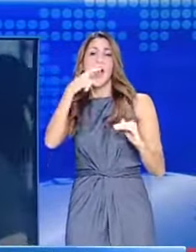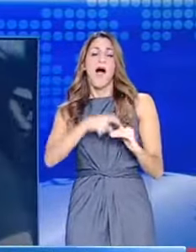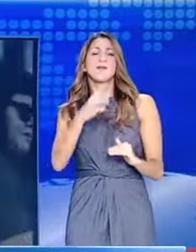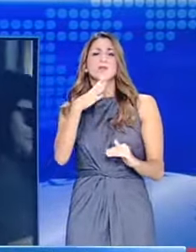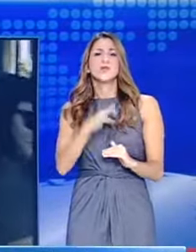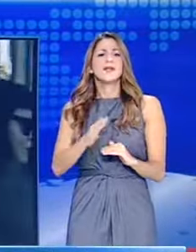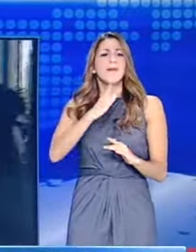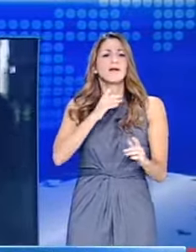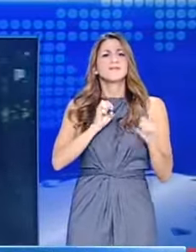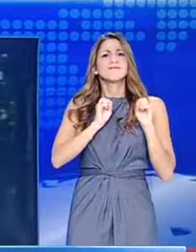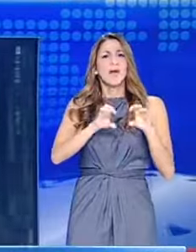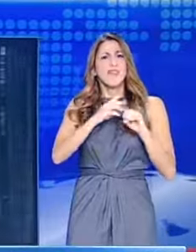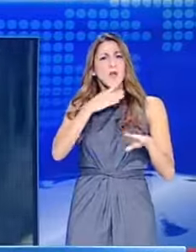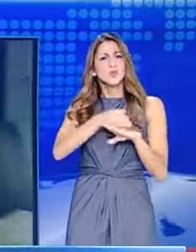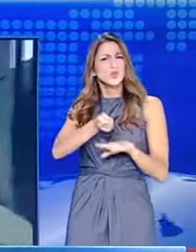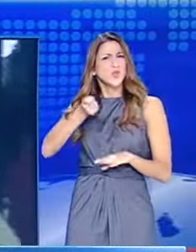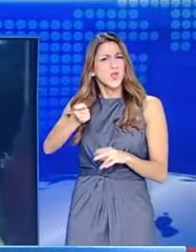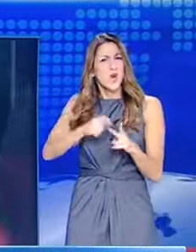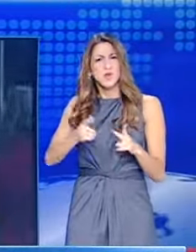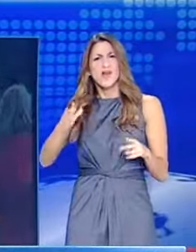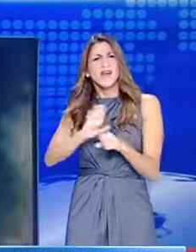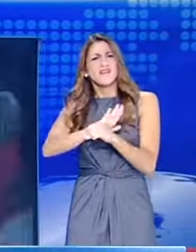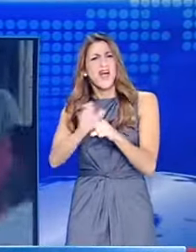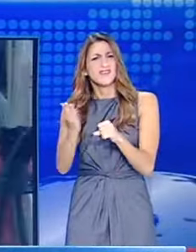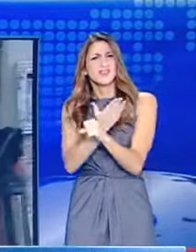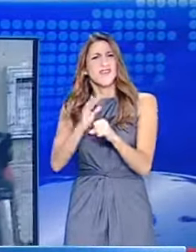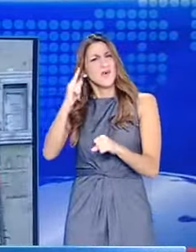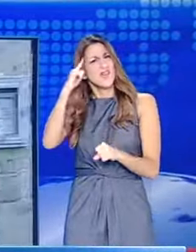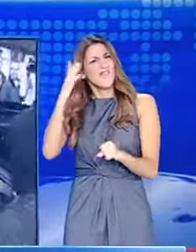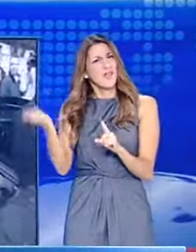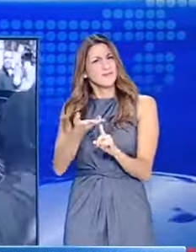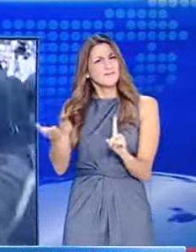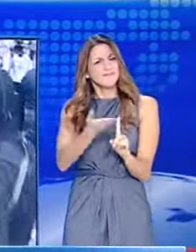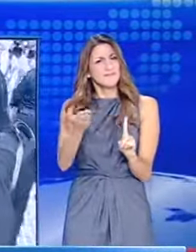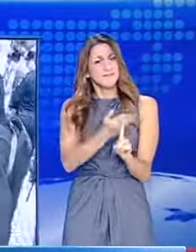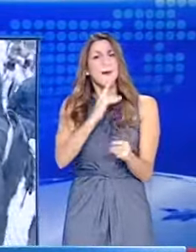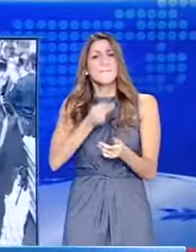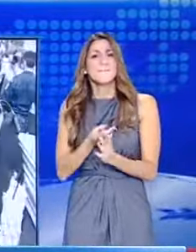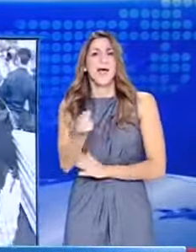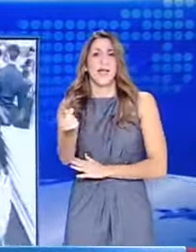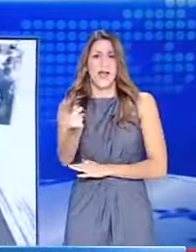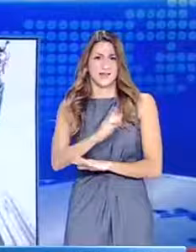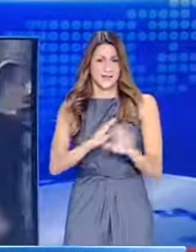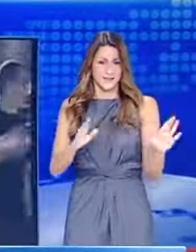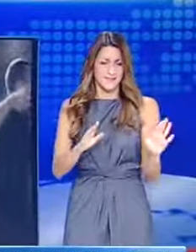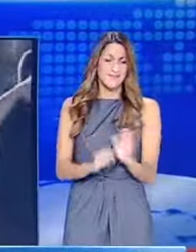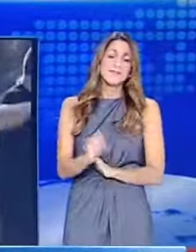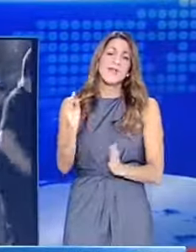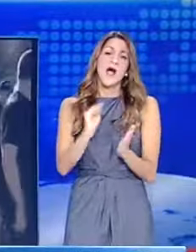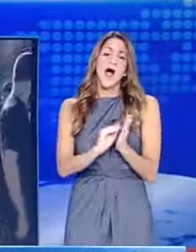χρυσαυγήτες να σκοτώνουν να σφάζουν να σπάνε τα κεφάλια στους μετανάστες και να μην χαμπαριάζουν αίσθηση προκαλεί η κατάθεση του μάρτυρα